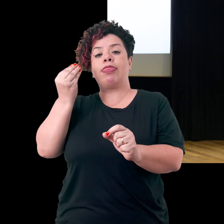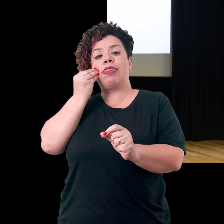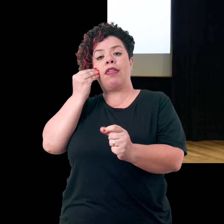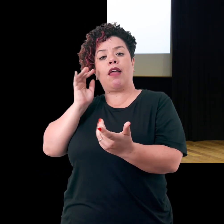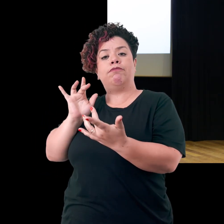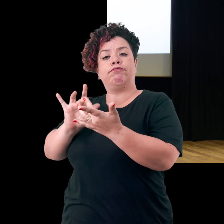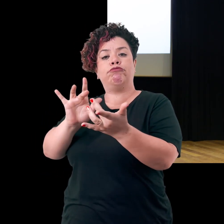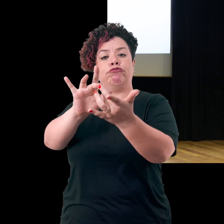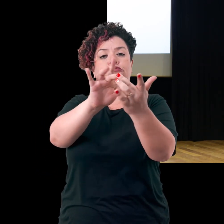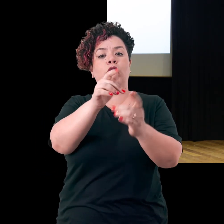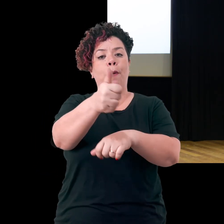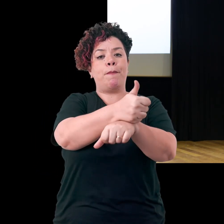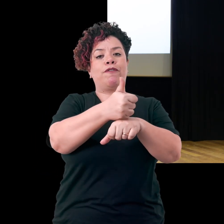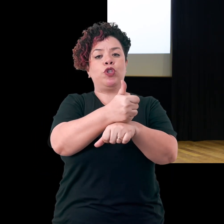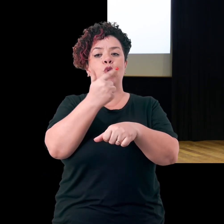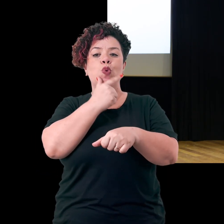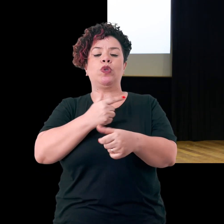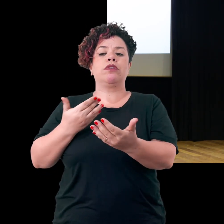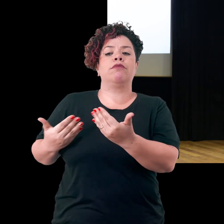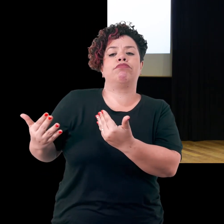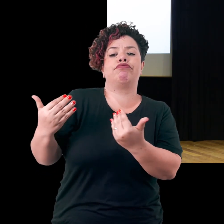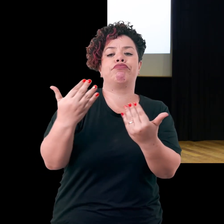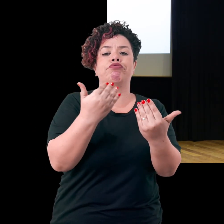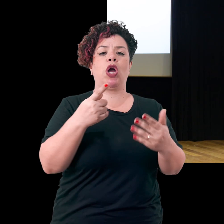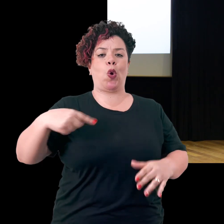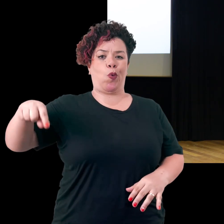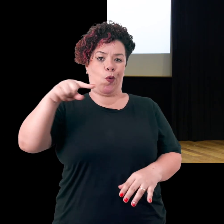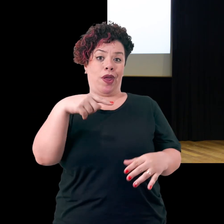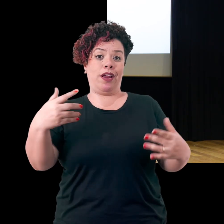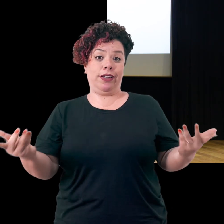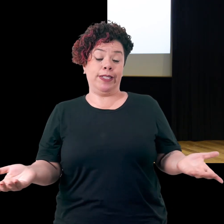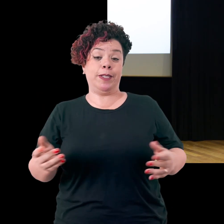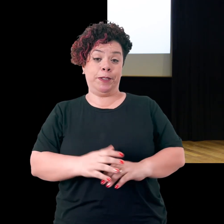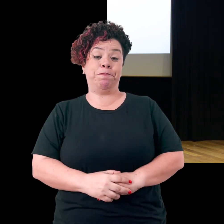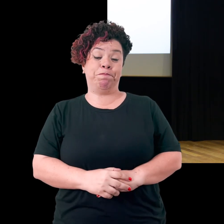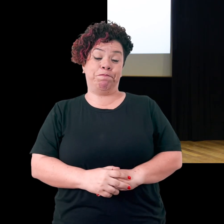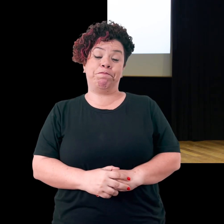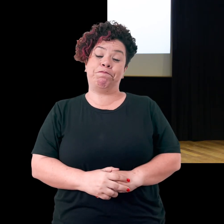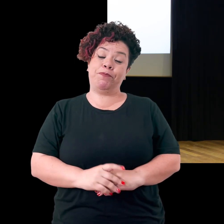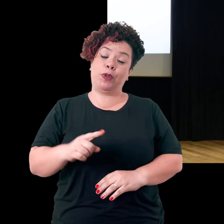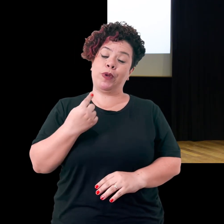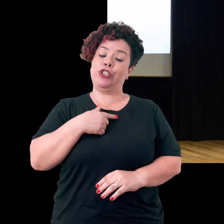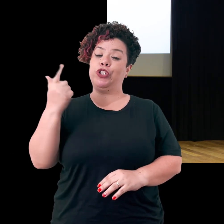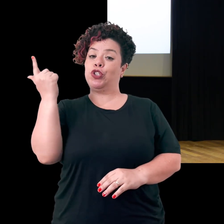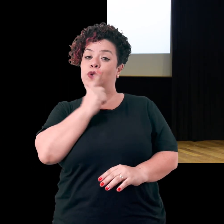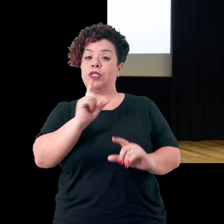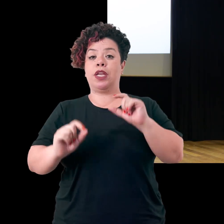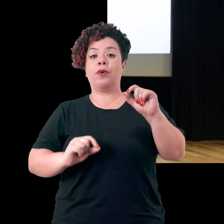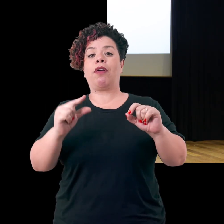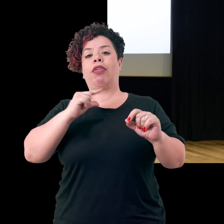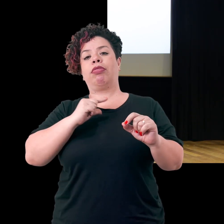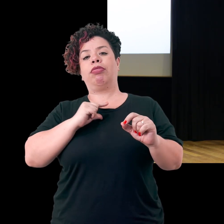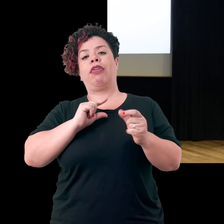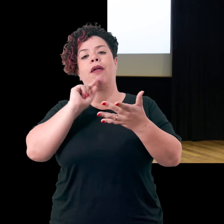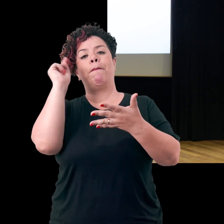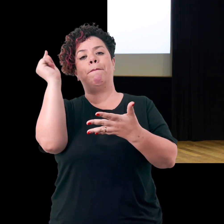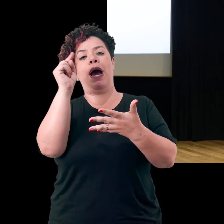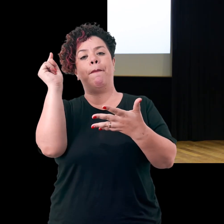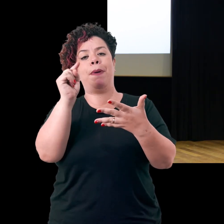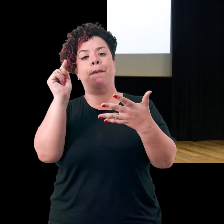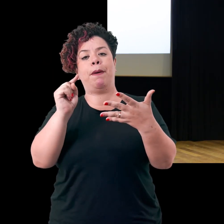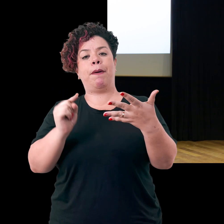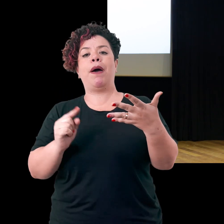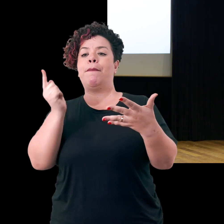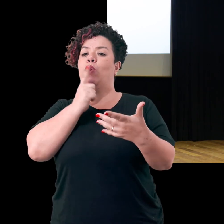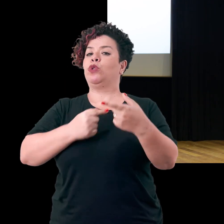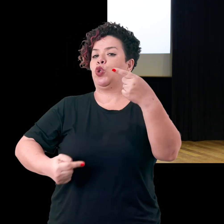buscar espaços em que a gente possa conversar com essas pessoas. E aí, sim, a gente vai conseguir trazer elementos bastante